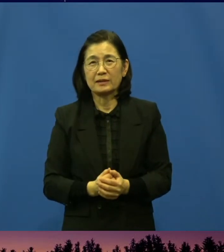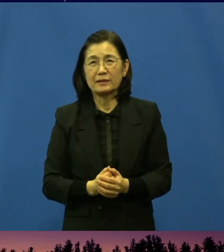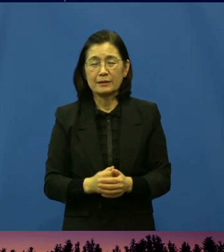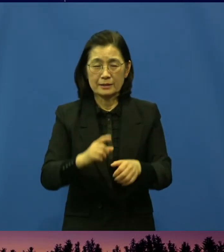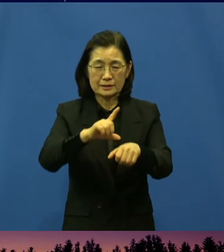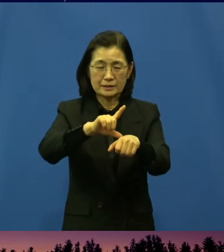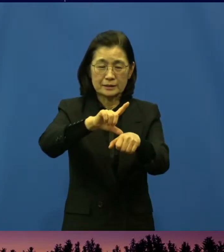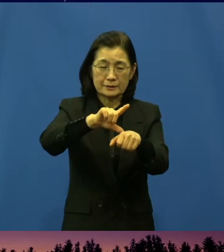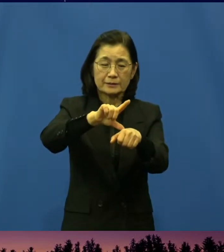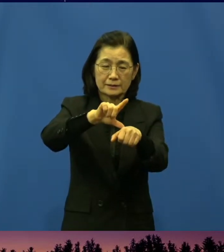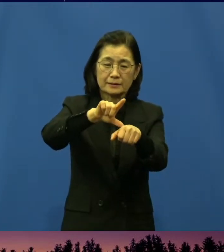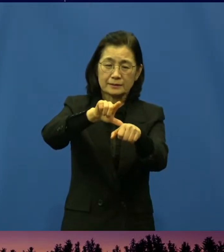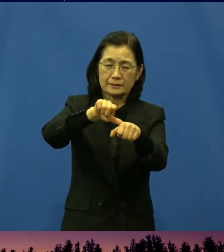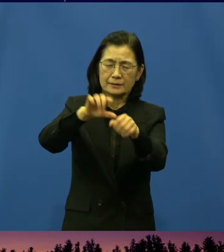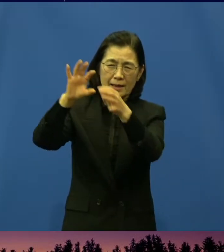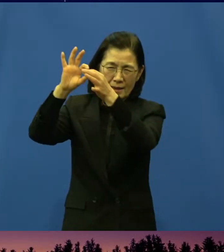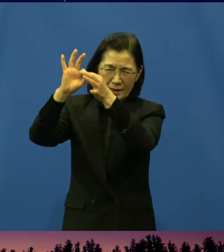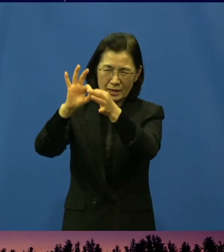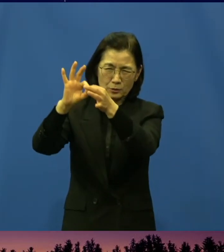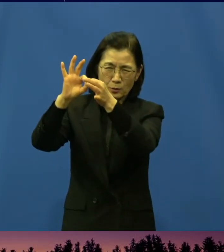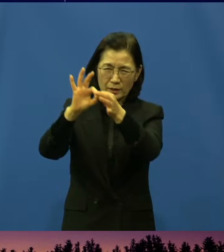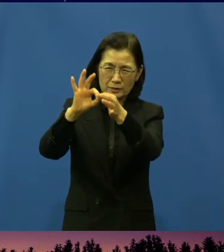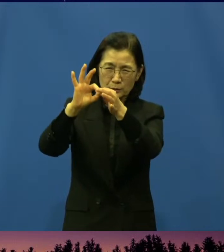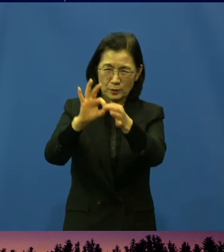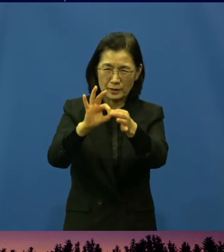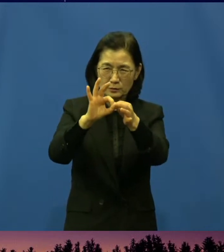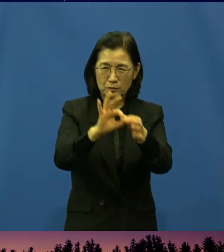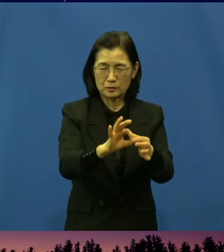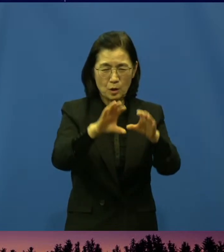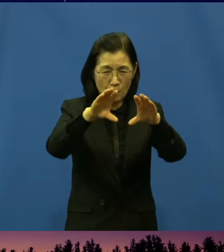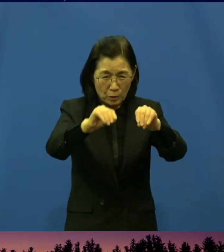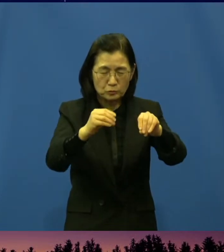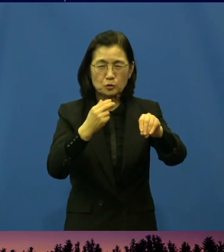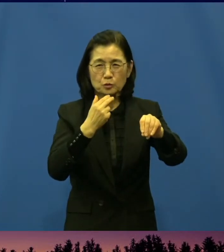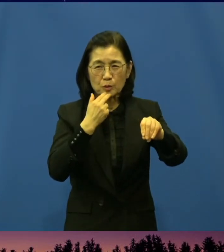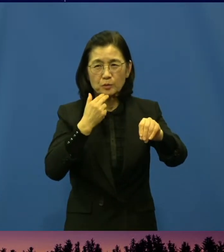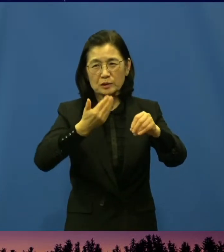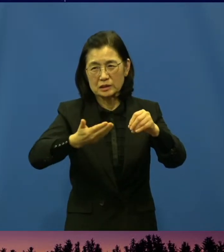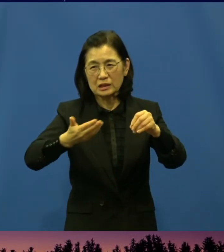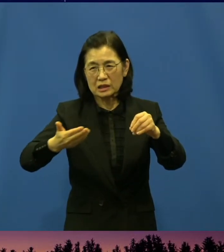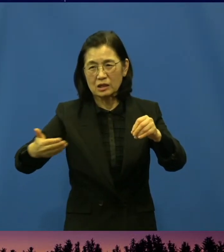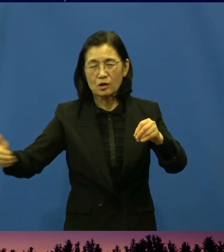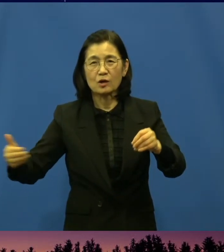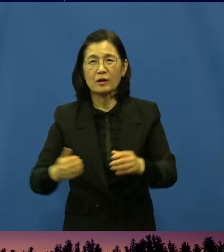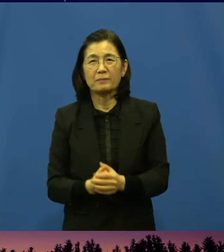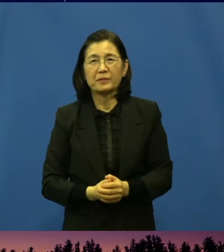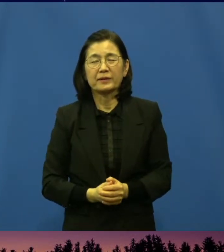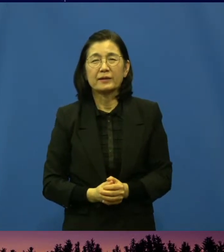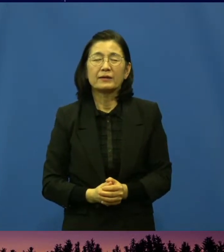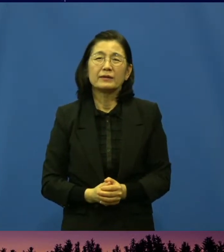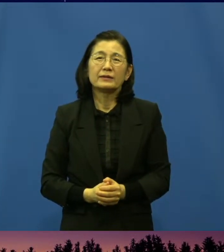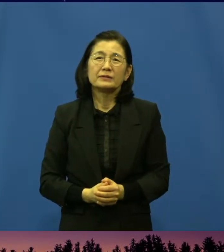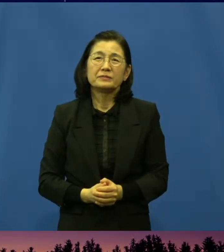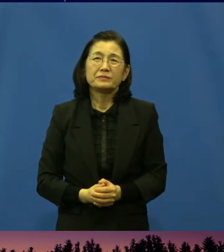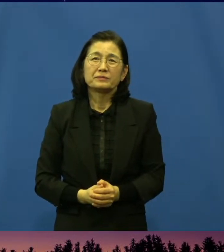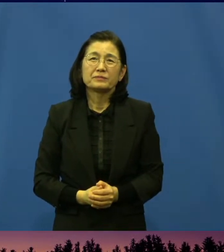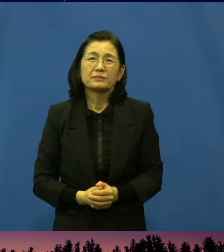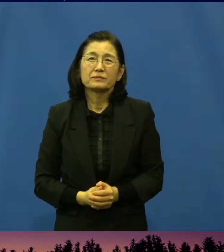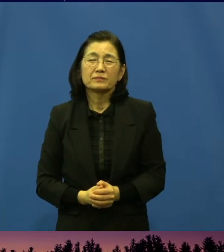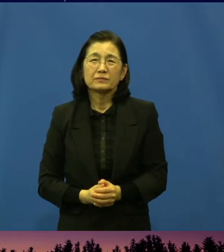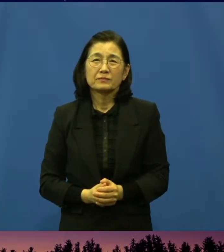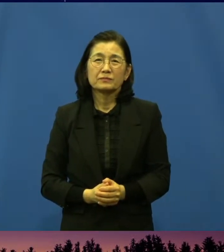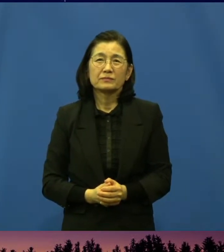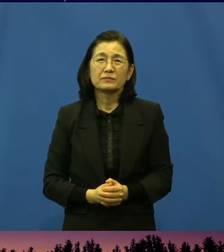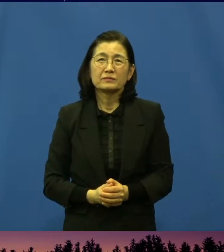거죠. 시편의 시인은 시간의 개수를 말하는 거, 카운트, 시간의 카운트를 말하는 거예요. 그런데